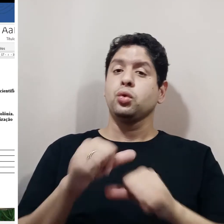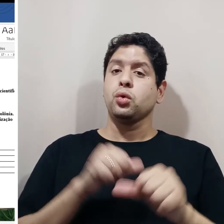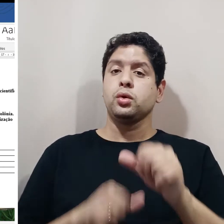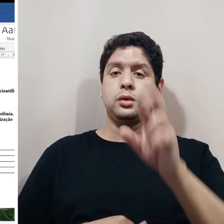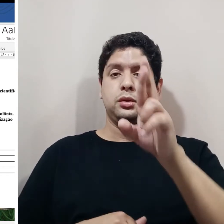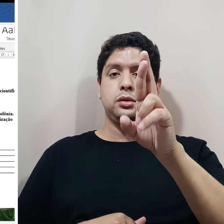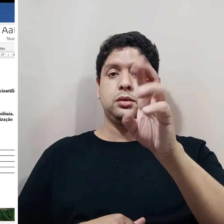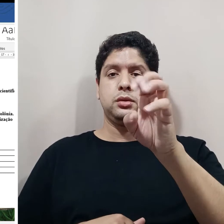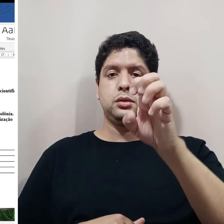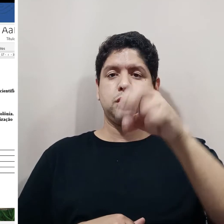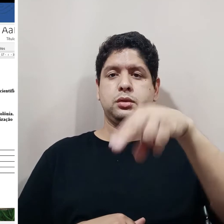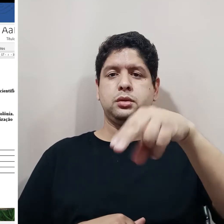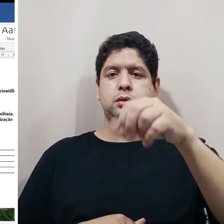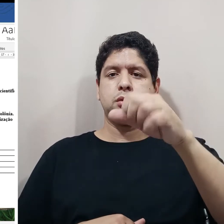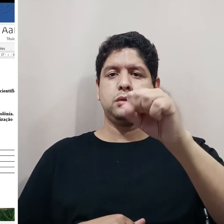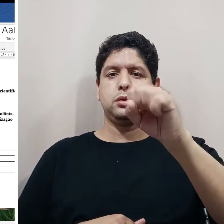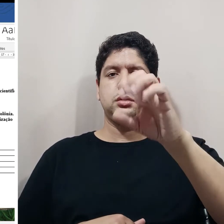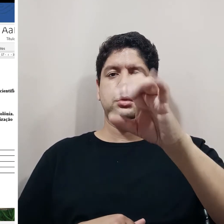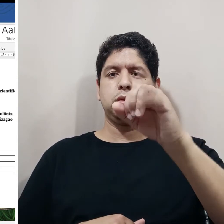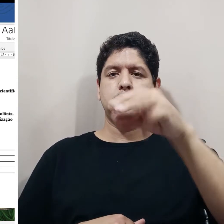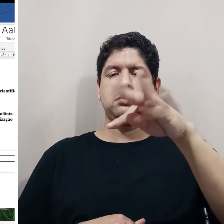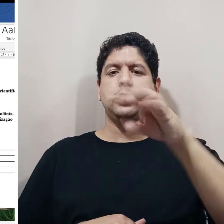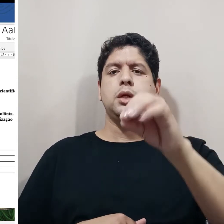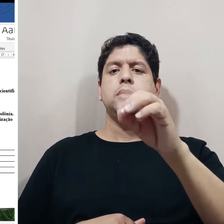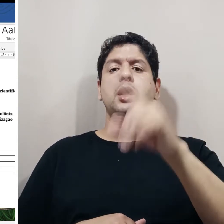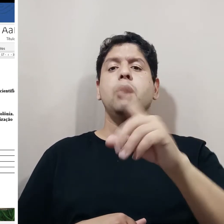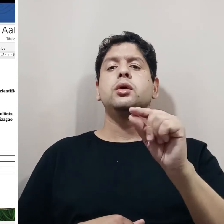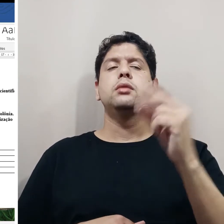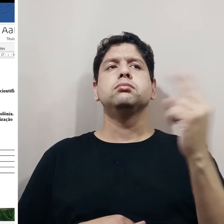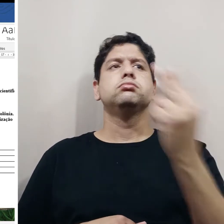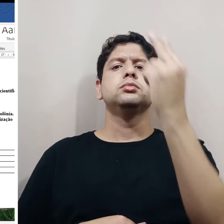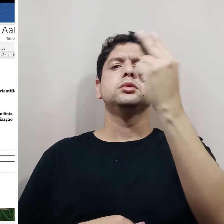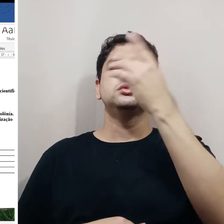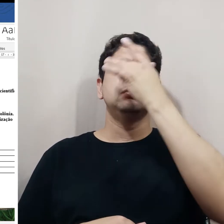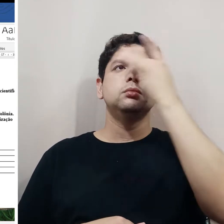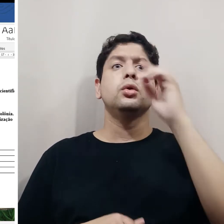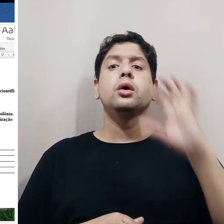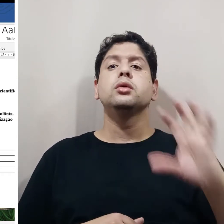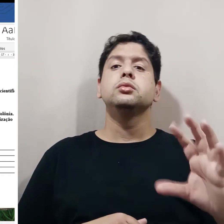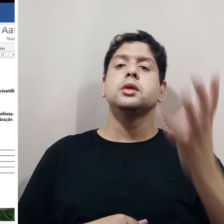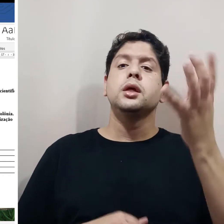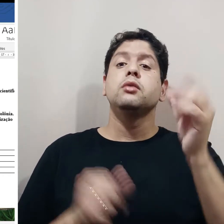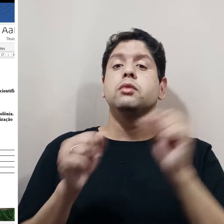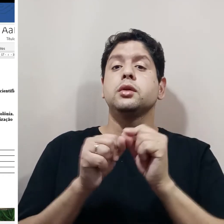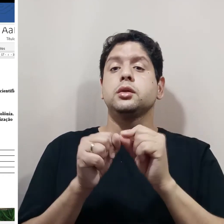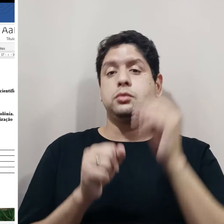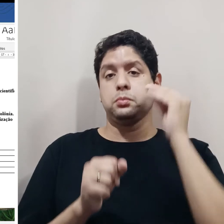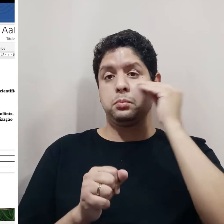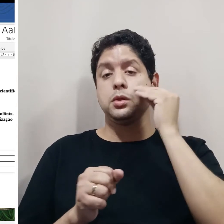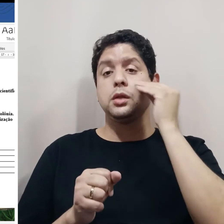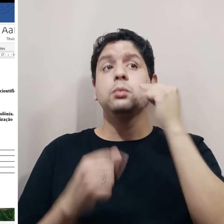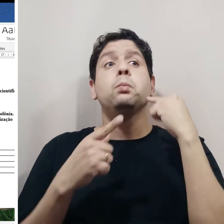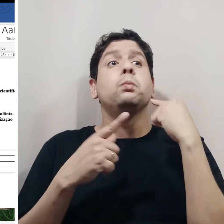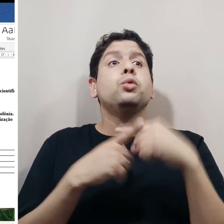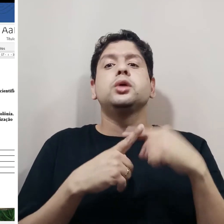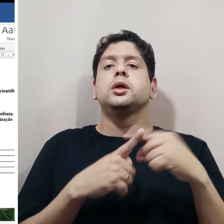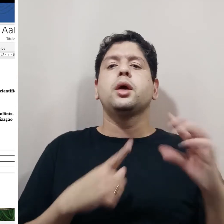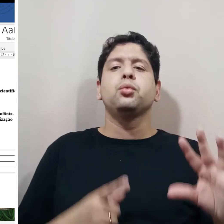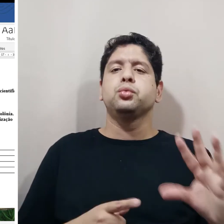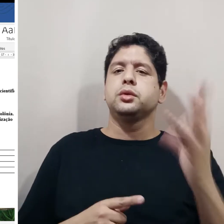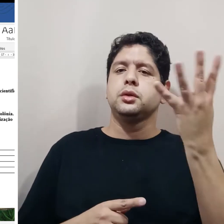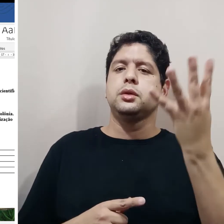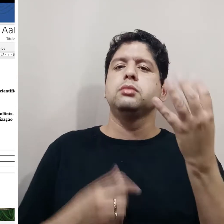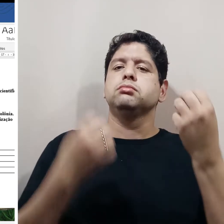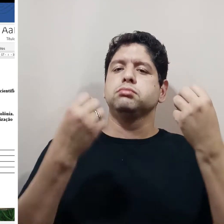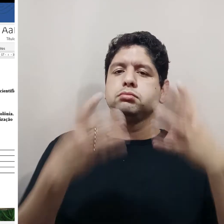passa-se a valorizar, né, uma outra valorização, né, a valorização de um pensamento mais racional,